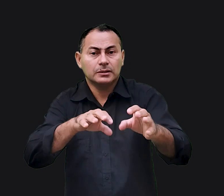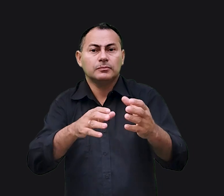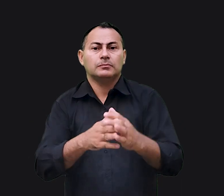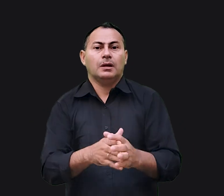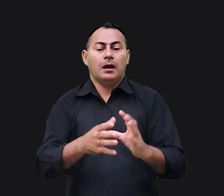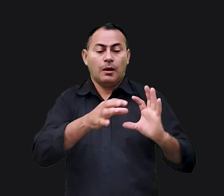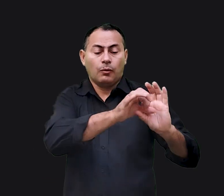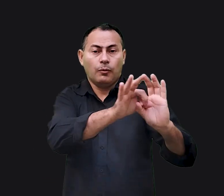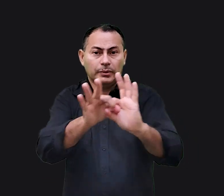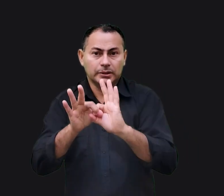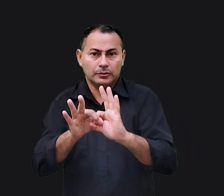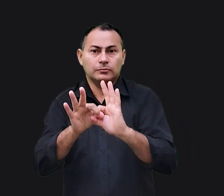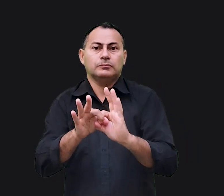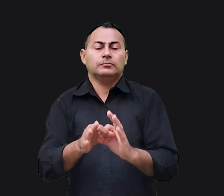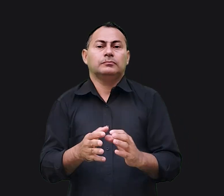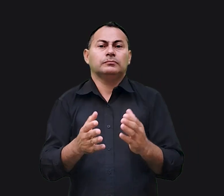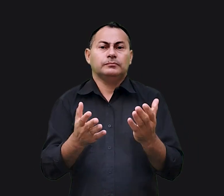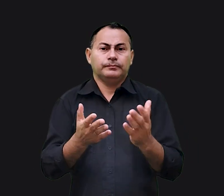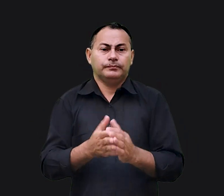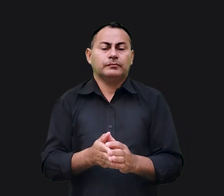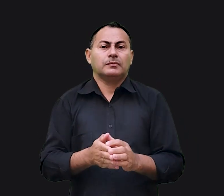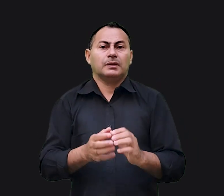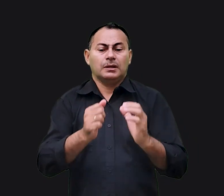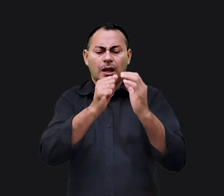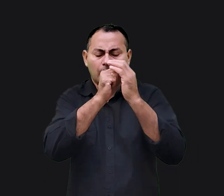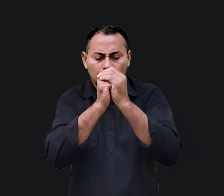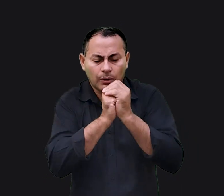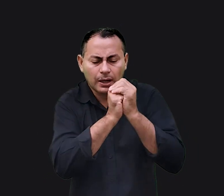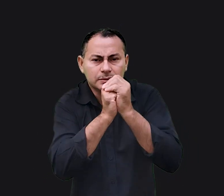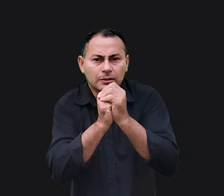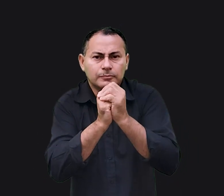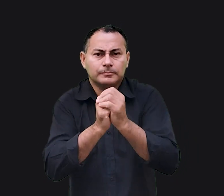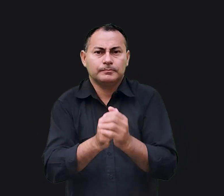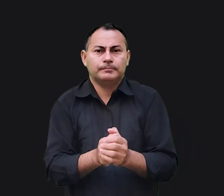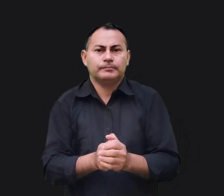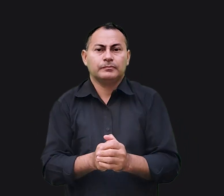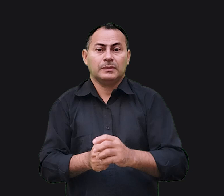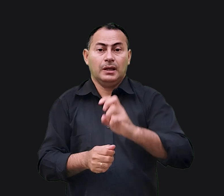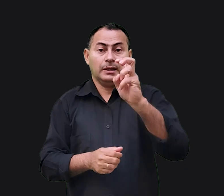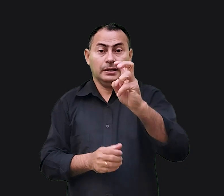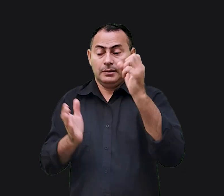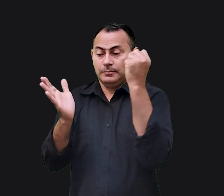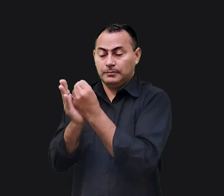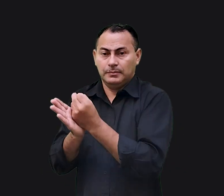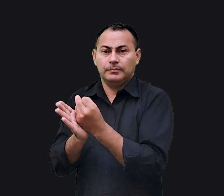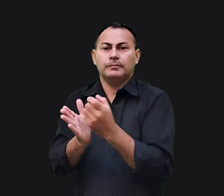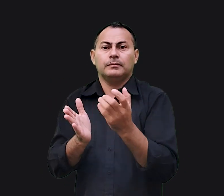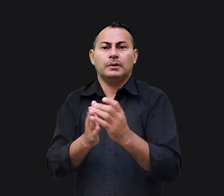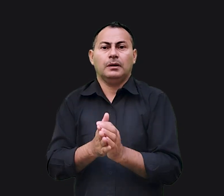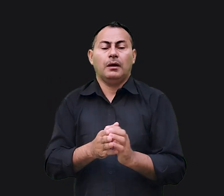a comunhão ou koinonia e a adoração. A quinta marca era a